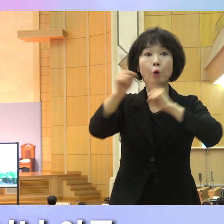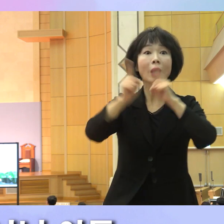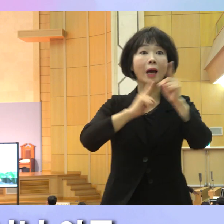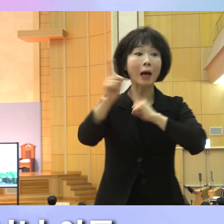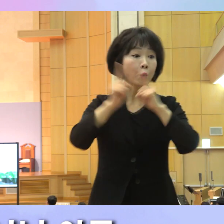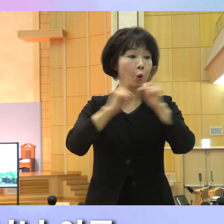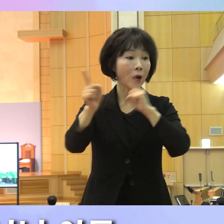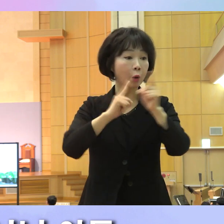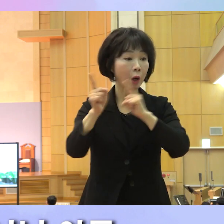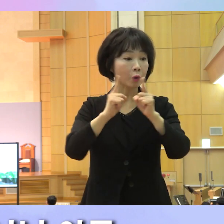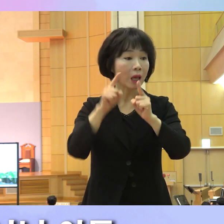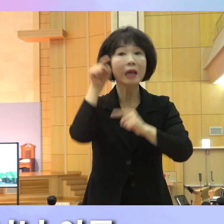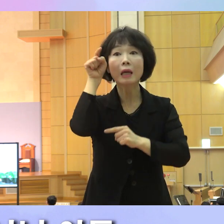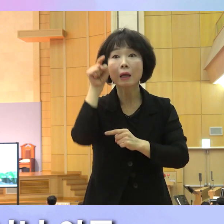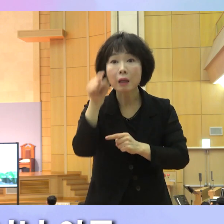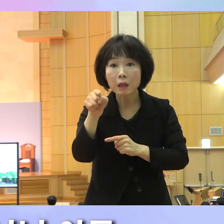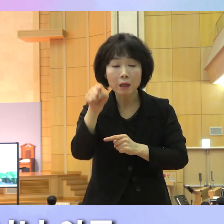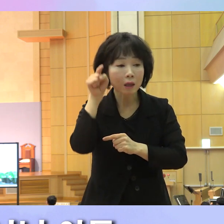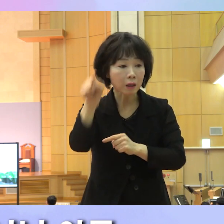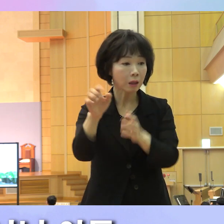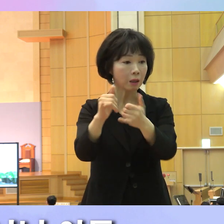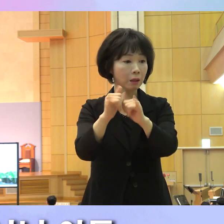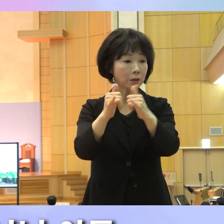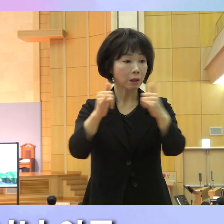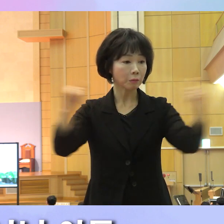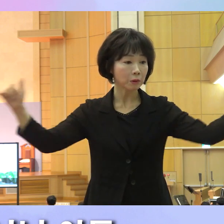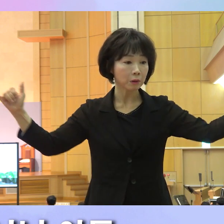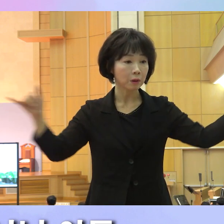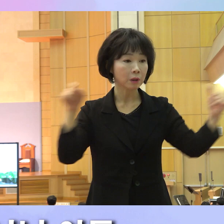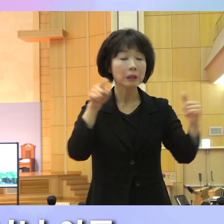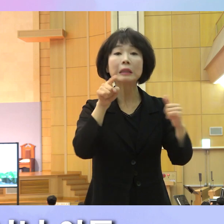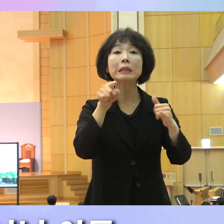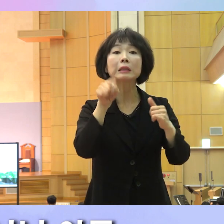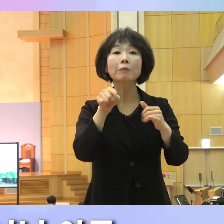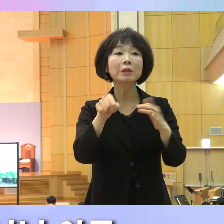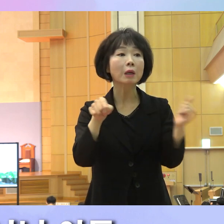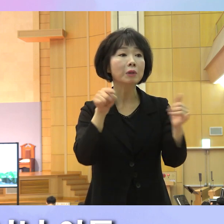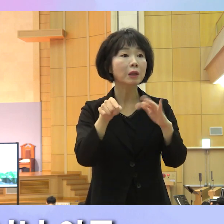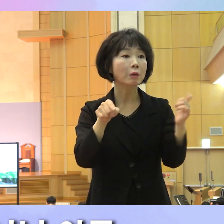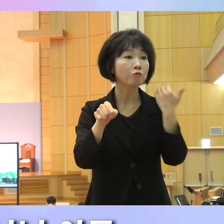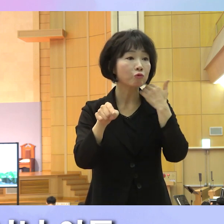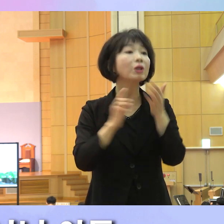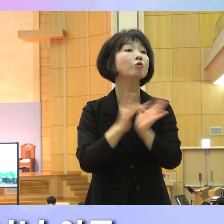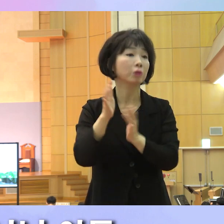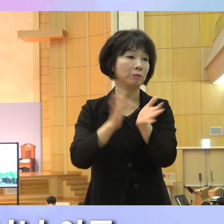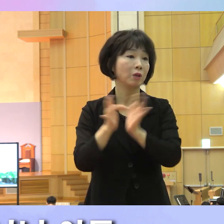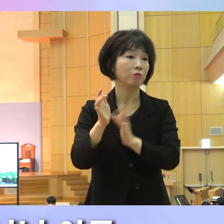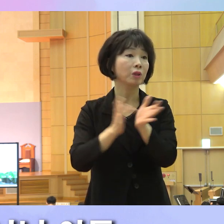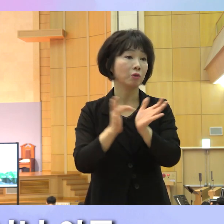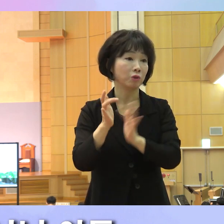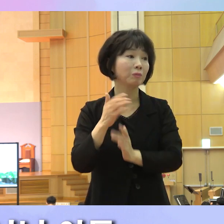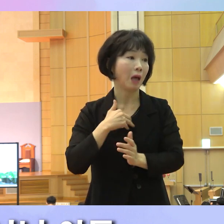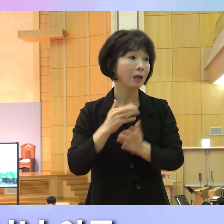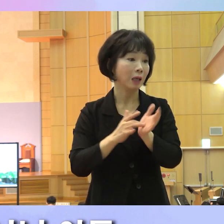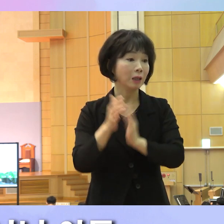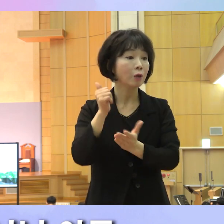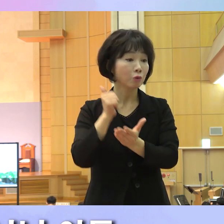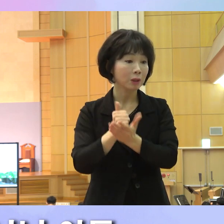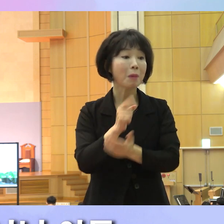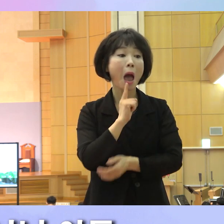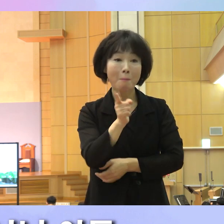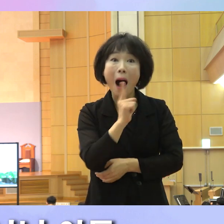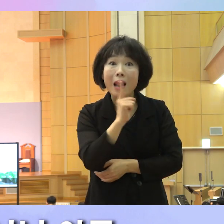가로되 사람들이 말하기를 이 사람의 말, 여기서 이 사람이란 말은 예수님을 가리켜서 말하는 것입니다. 가로되